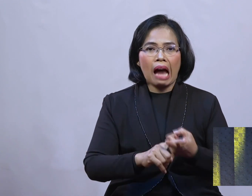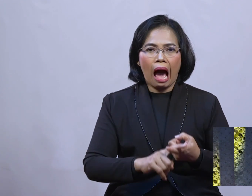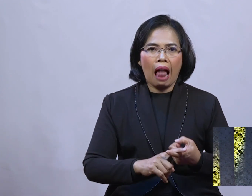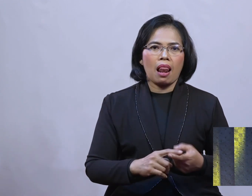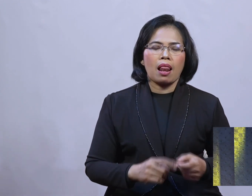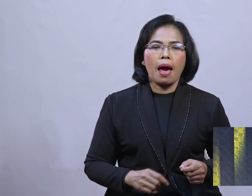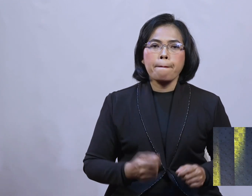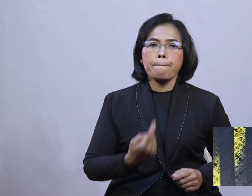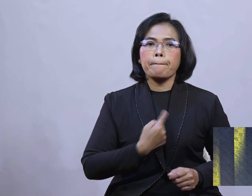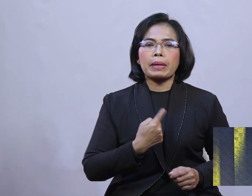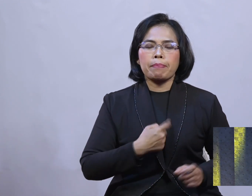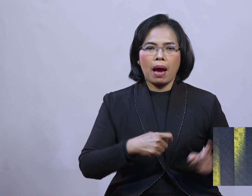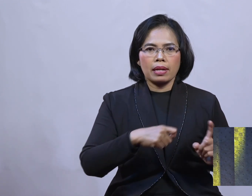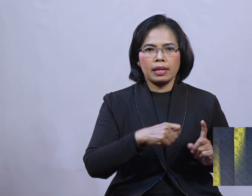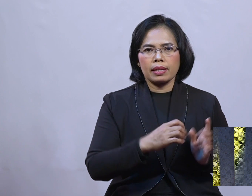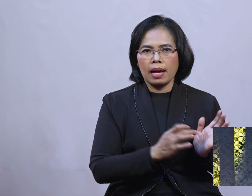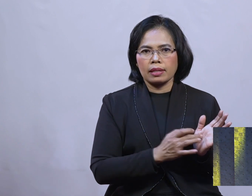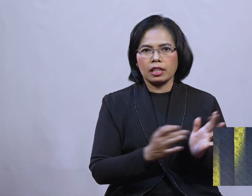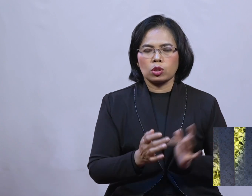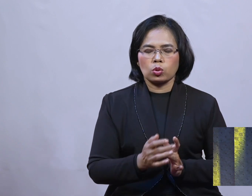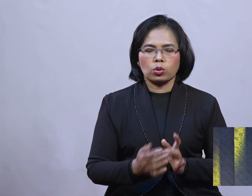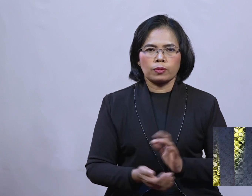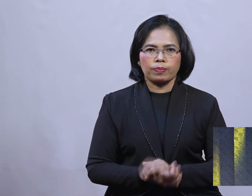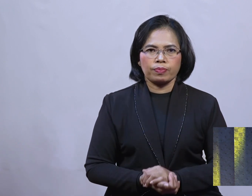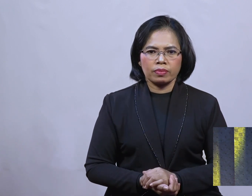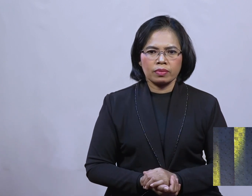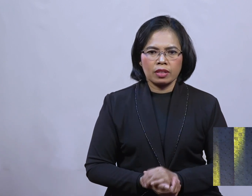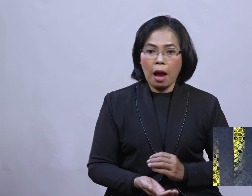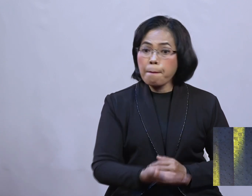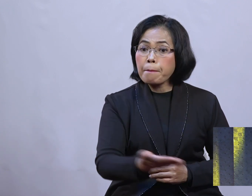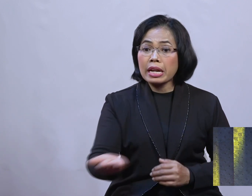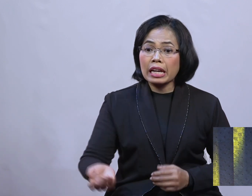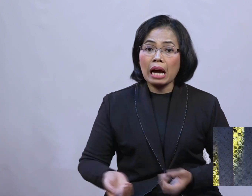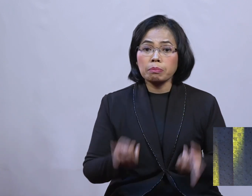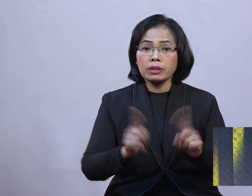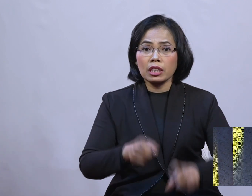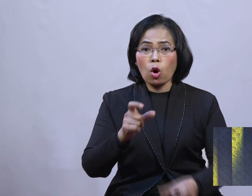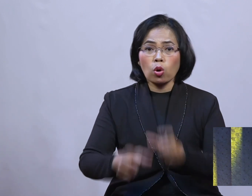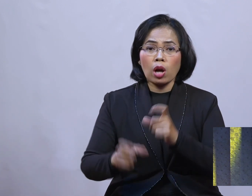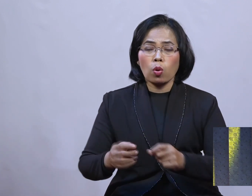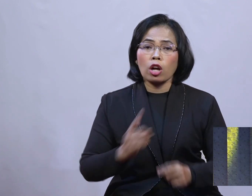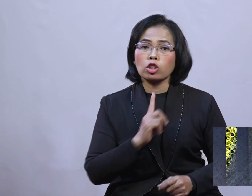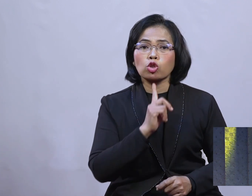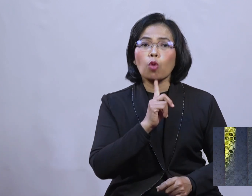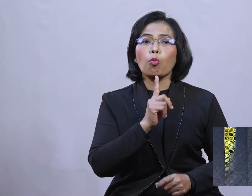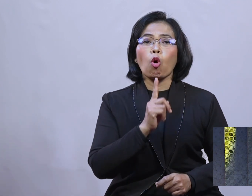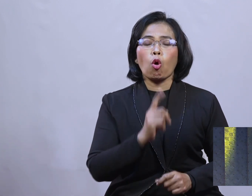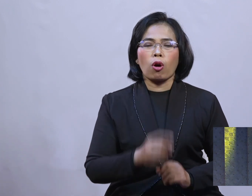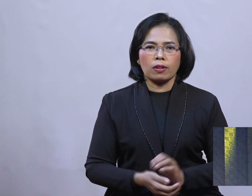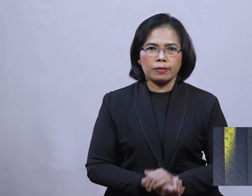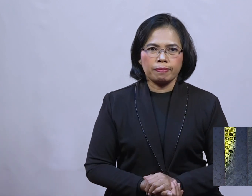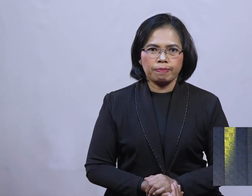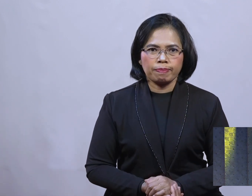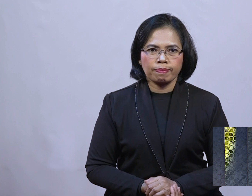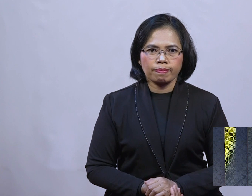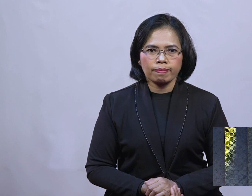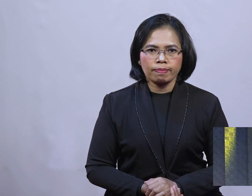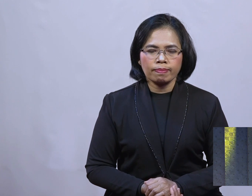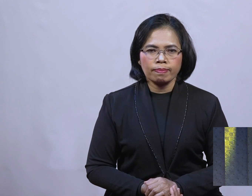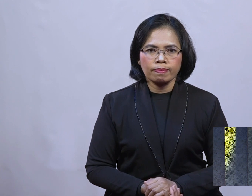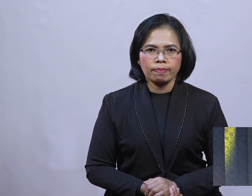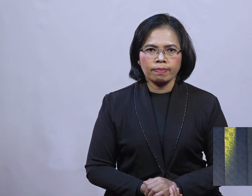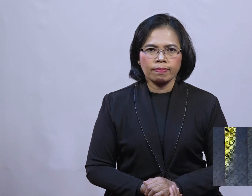pribadi dan sempurna pasti nggak bisa jadi sombong nggak bisa jadi sombong nggak bisa jadi sombong